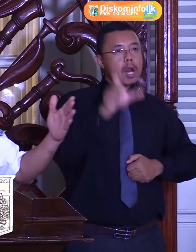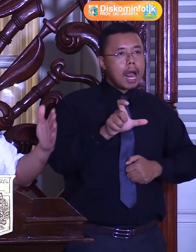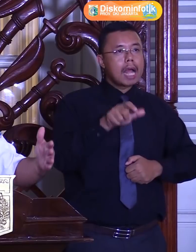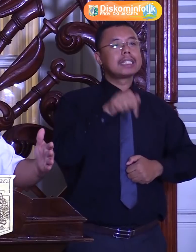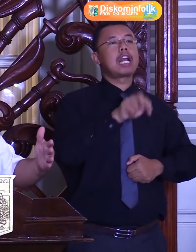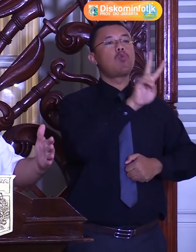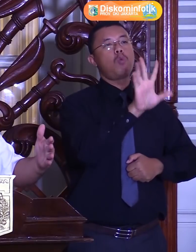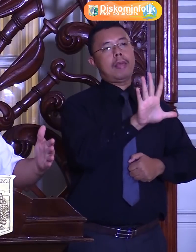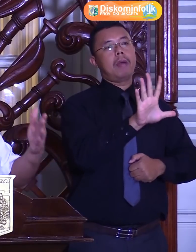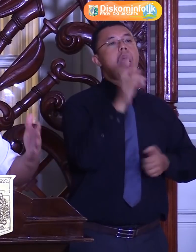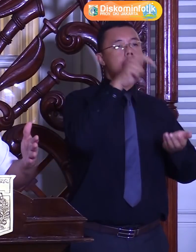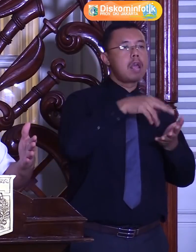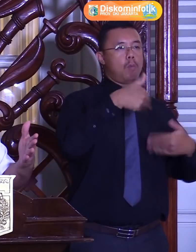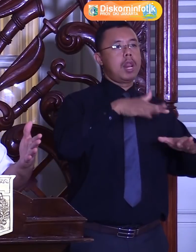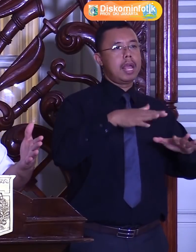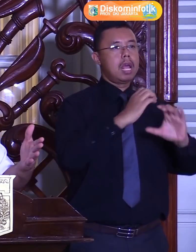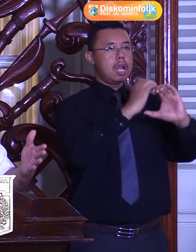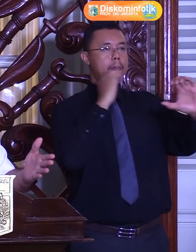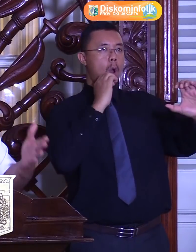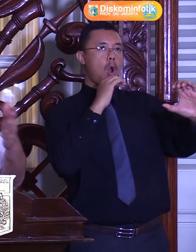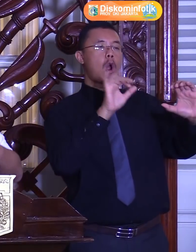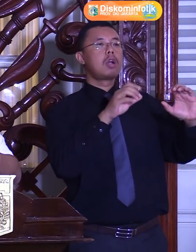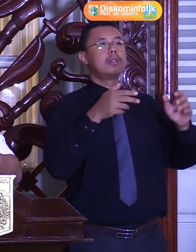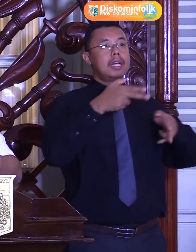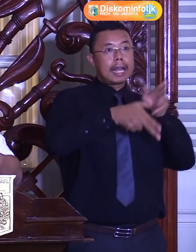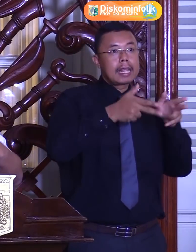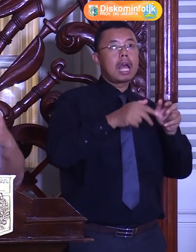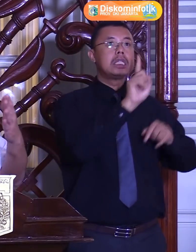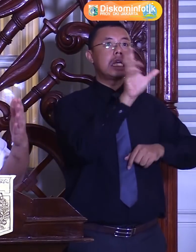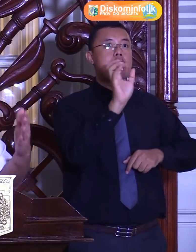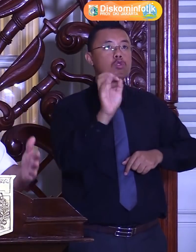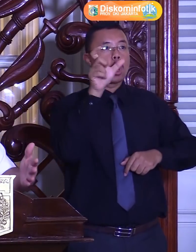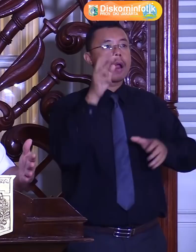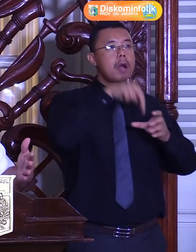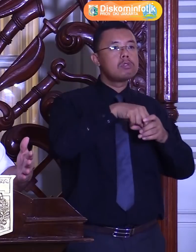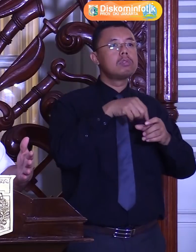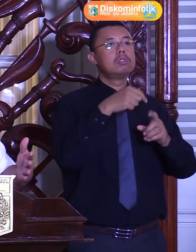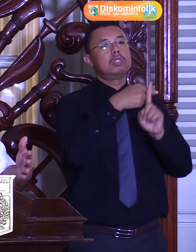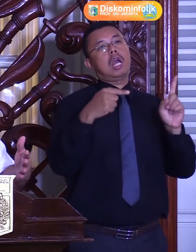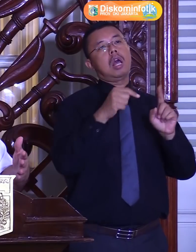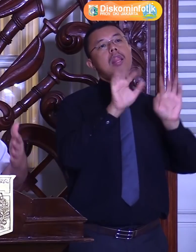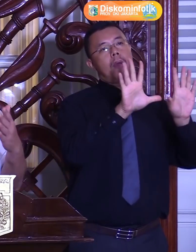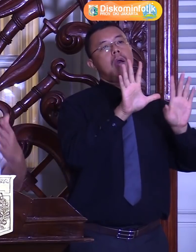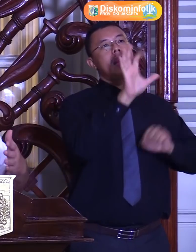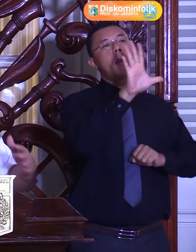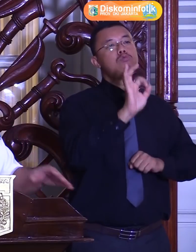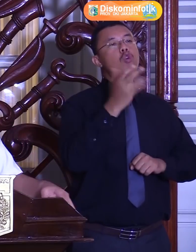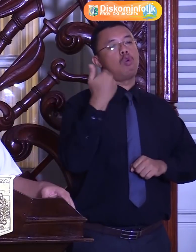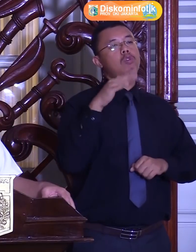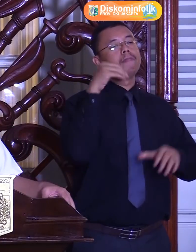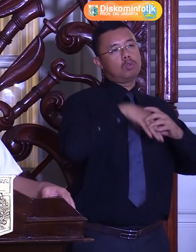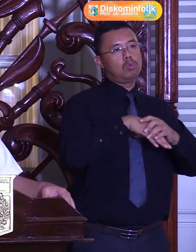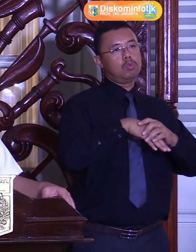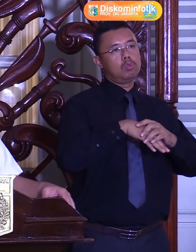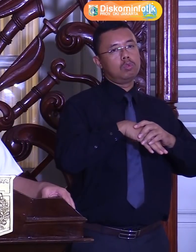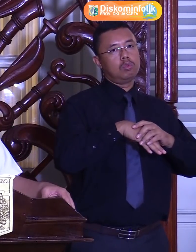jadi 25. Gerbong yang kapasitasnya misalnya 100 dia jadi 50. Tetapi